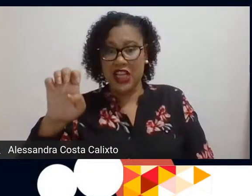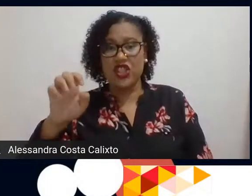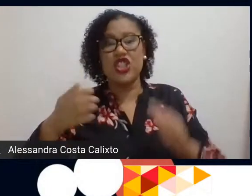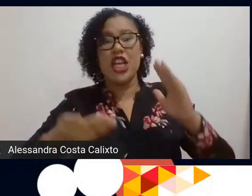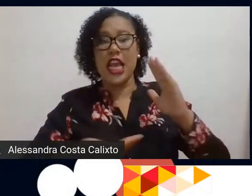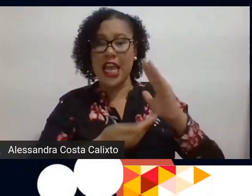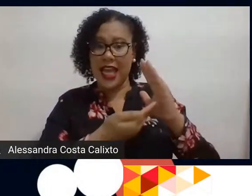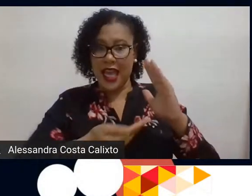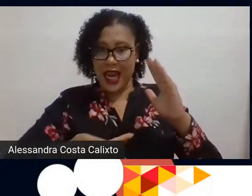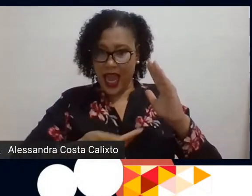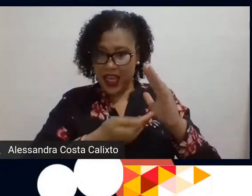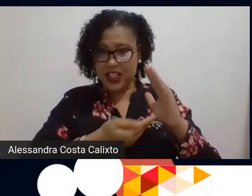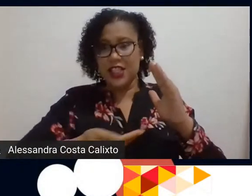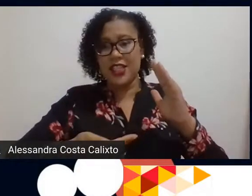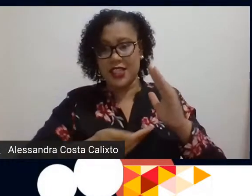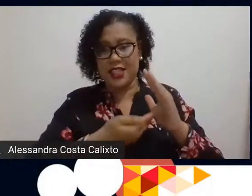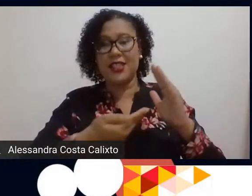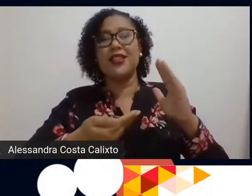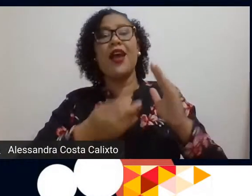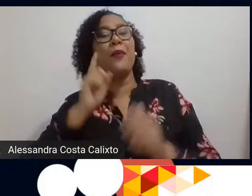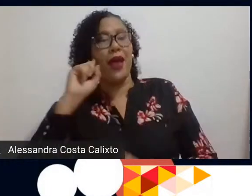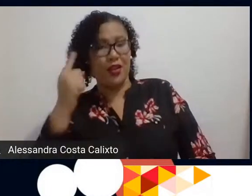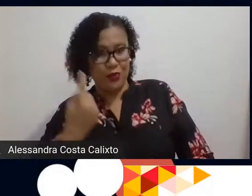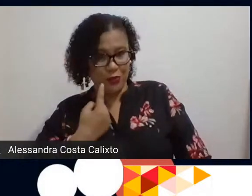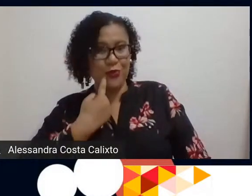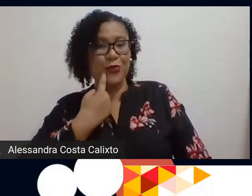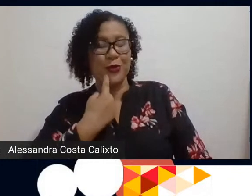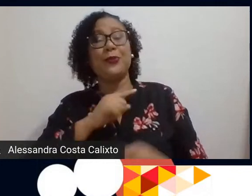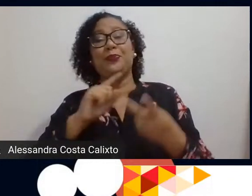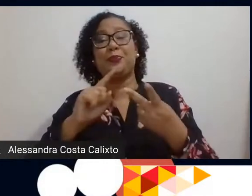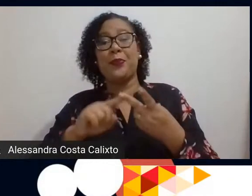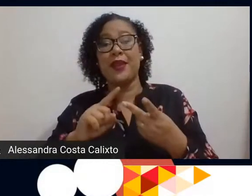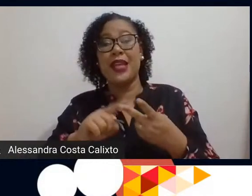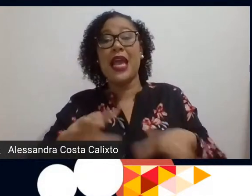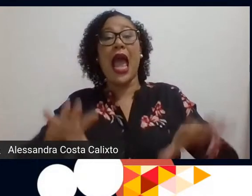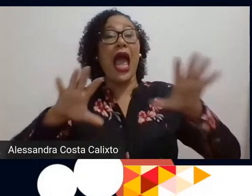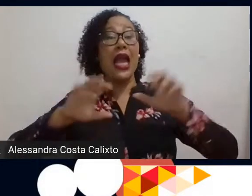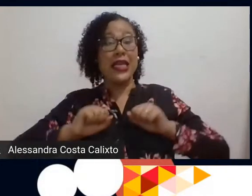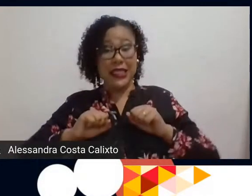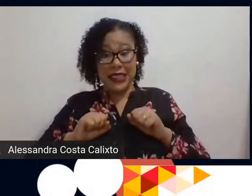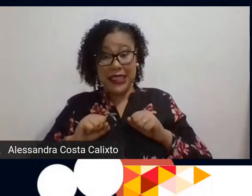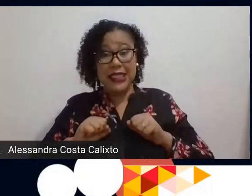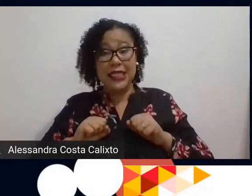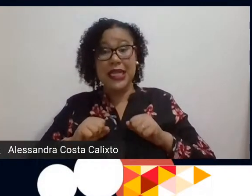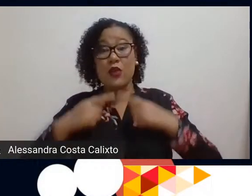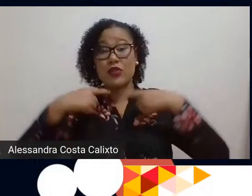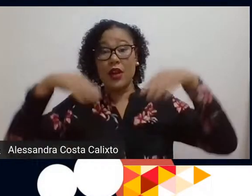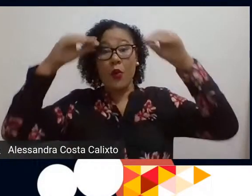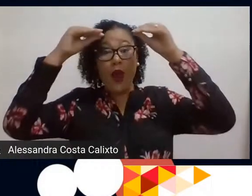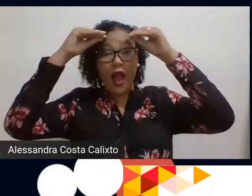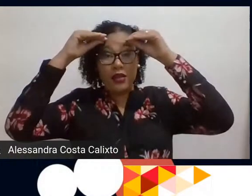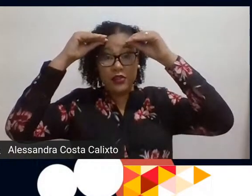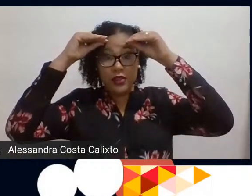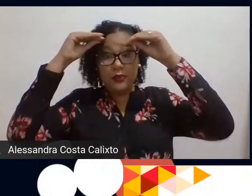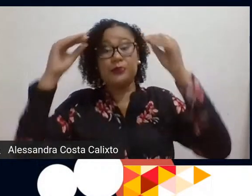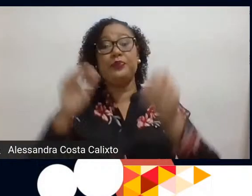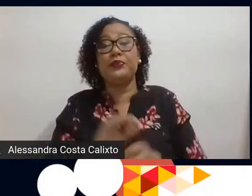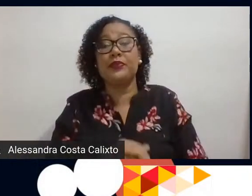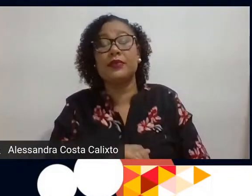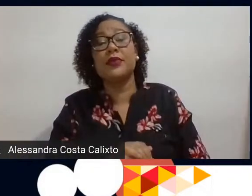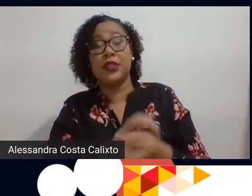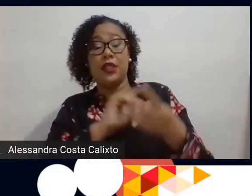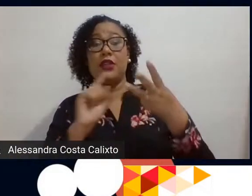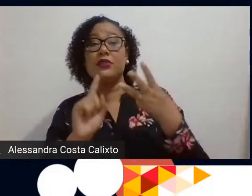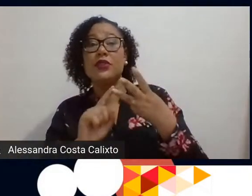linguística, creches, creches, creches surdas, foi um dos dispositivos colocados,